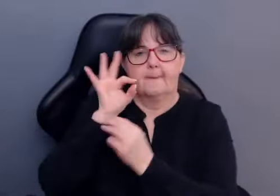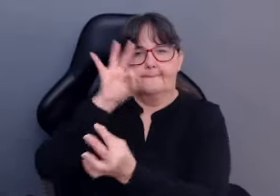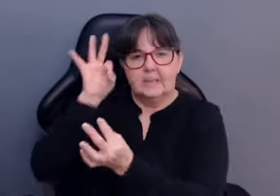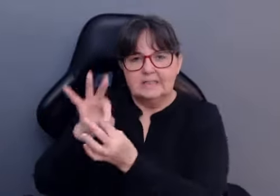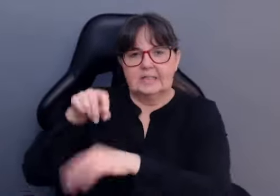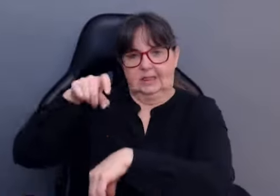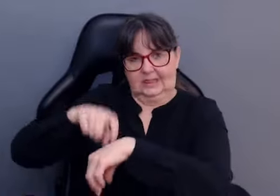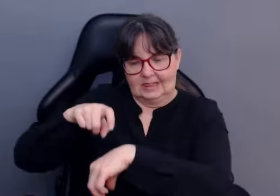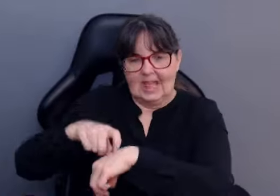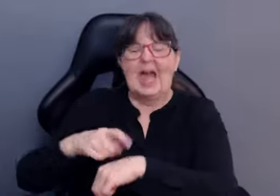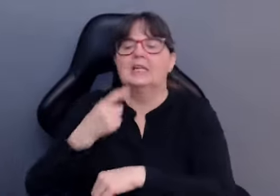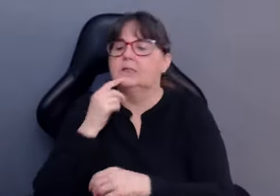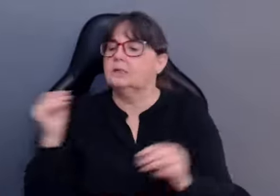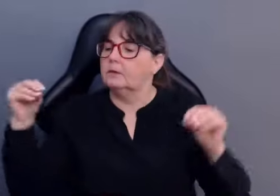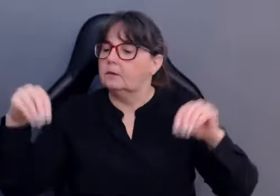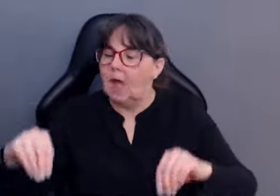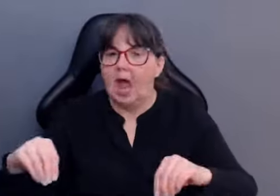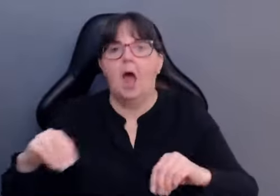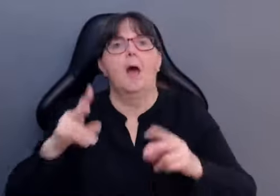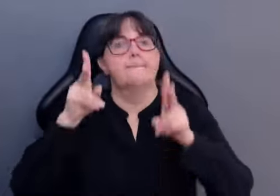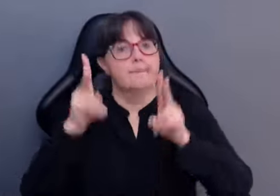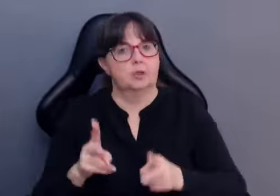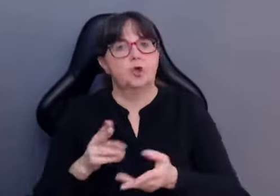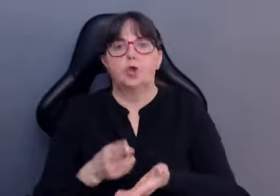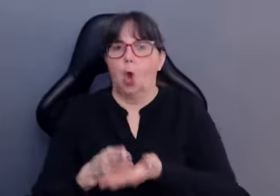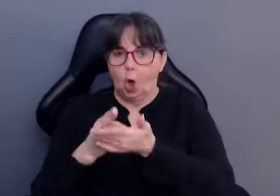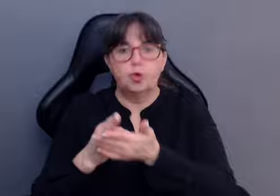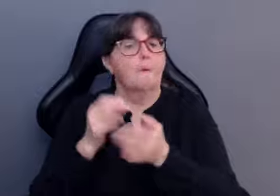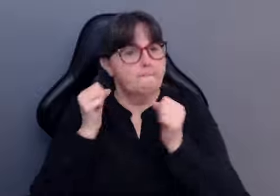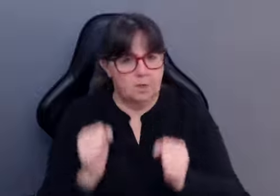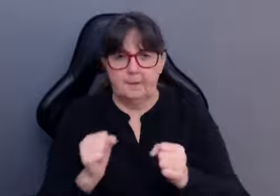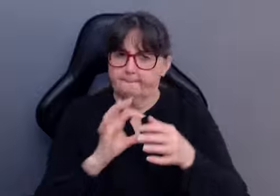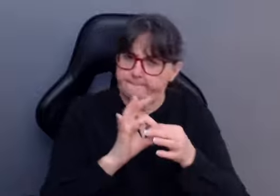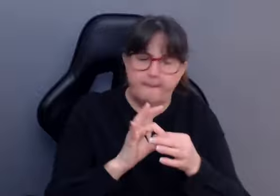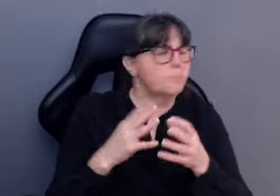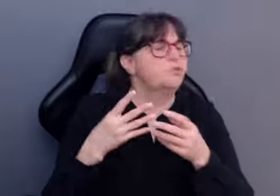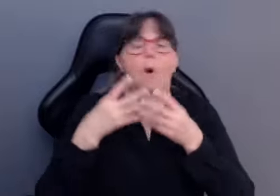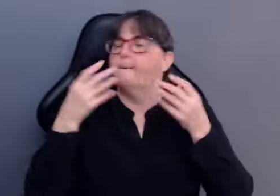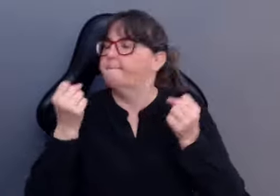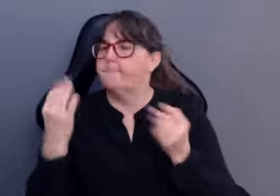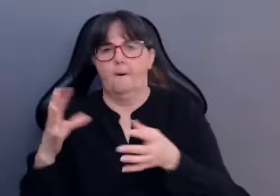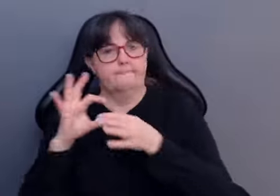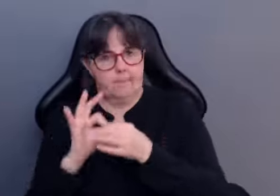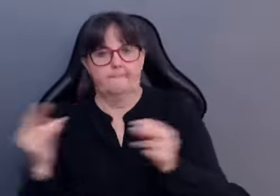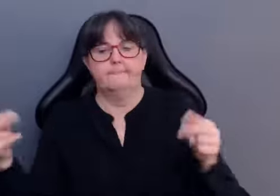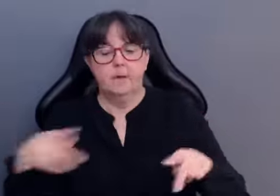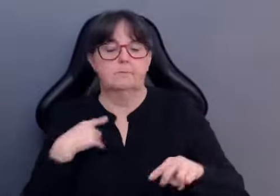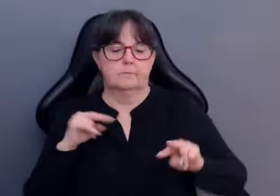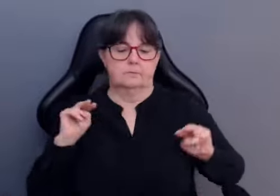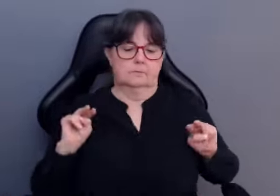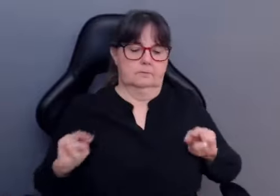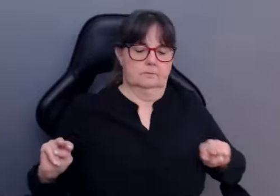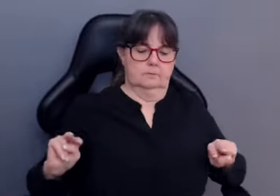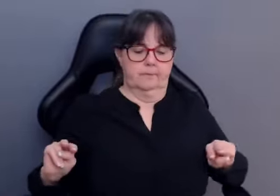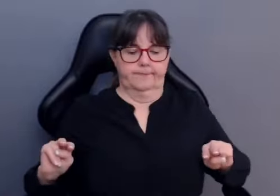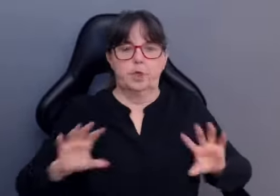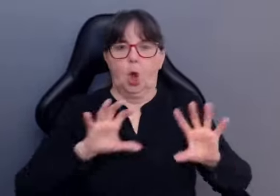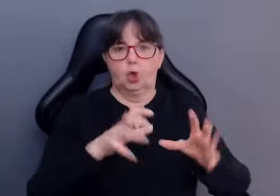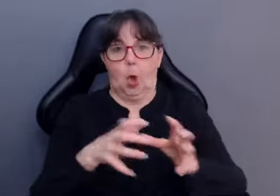personnes ressources, même non membres, et surveille leur travail. Les dits comités devront